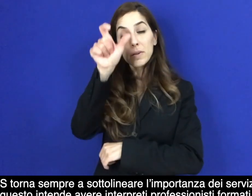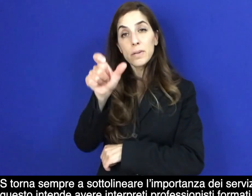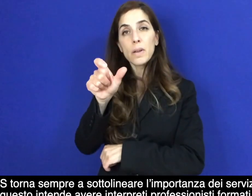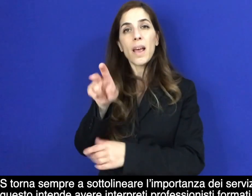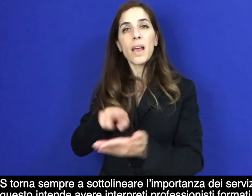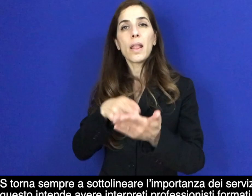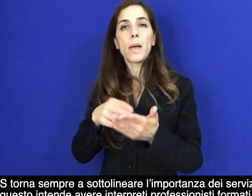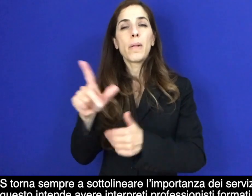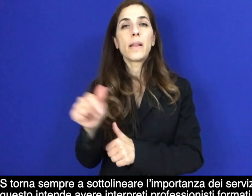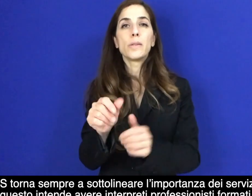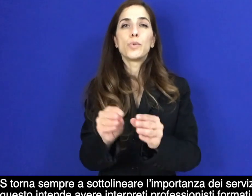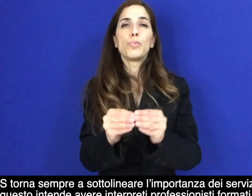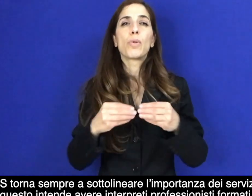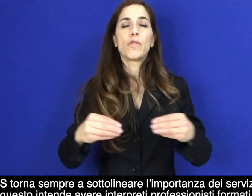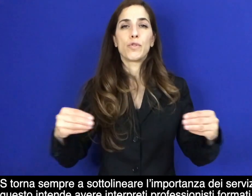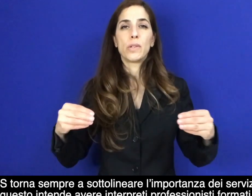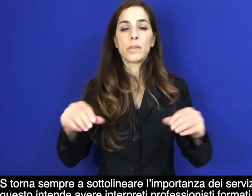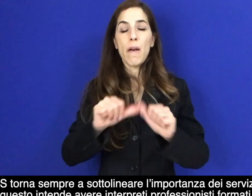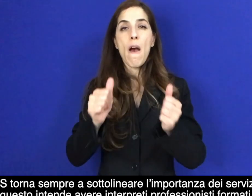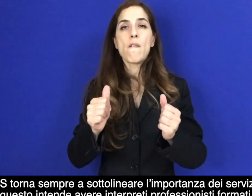interpreti professionisti formati al meglio